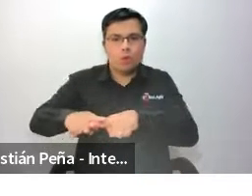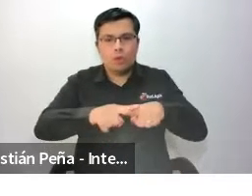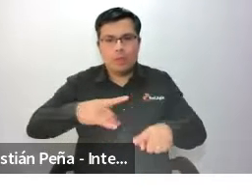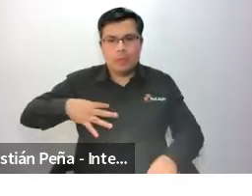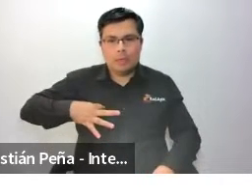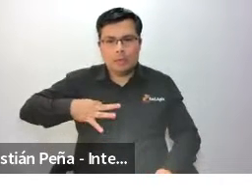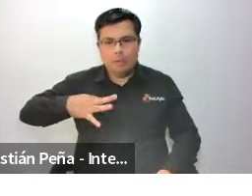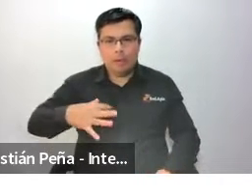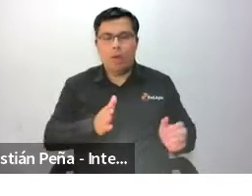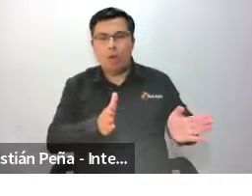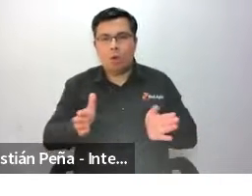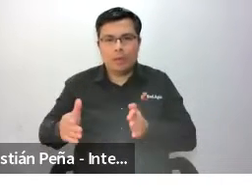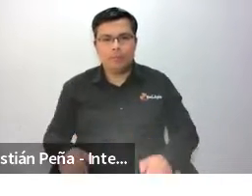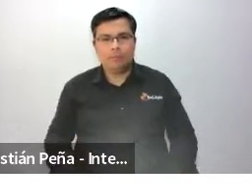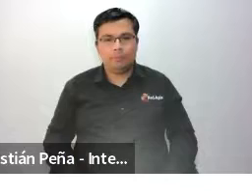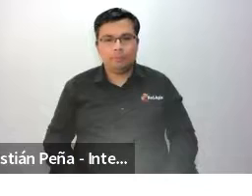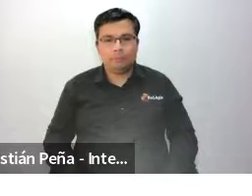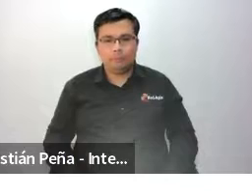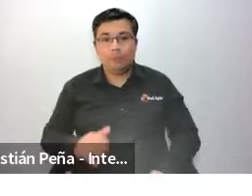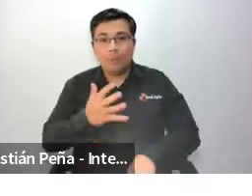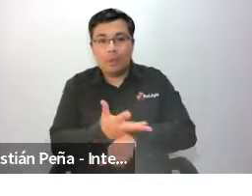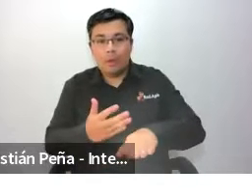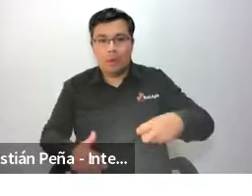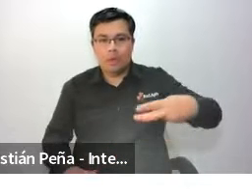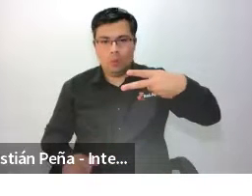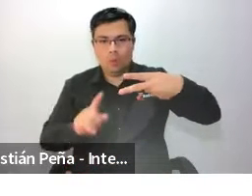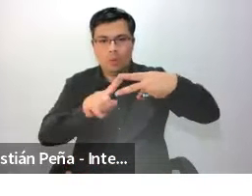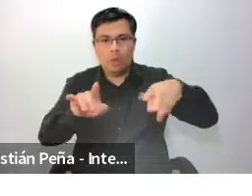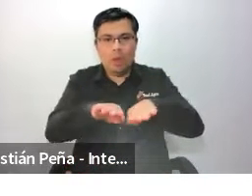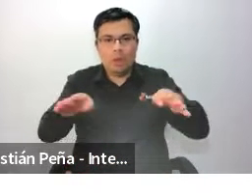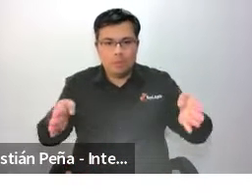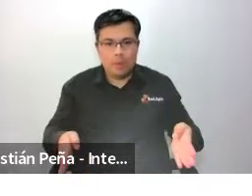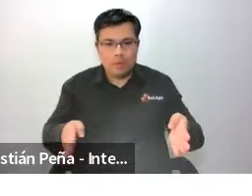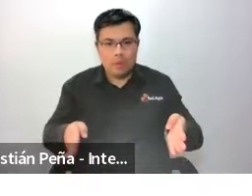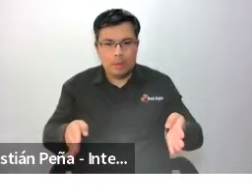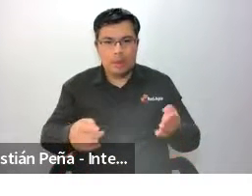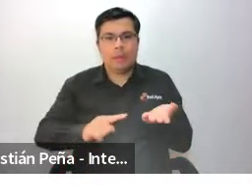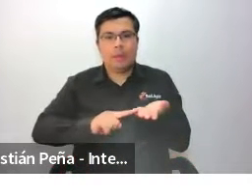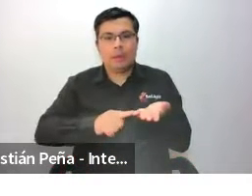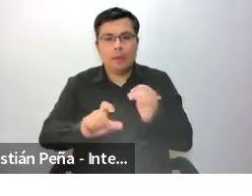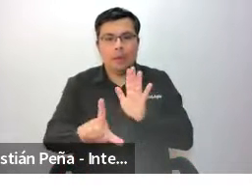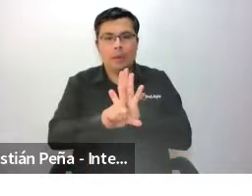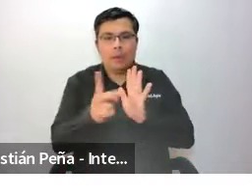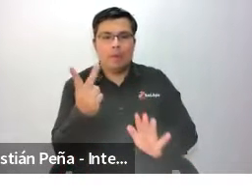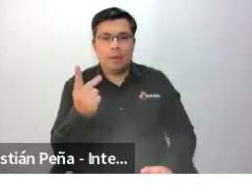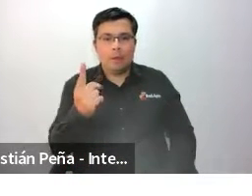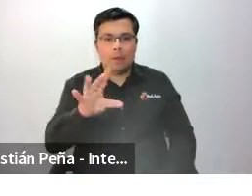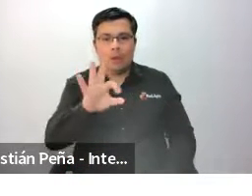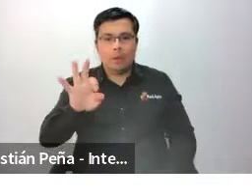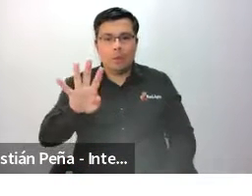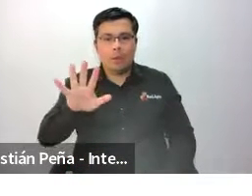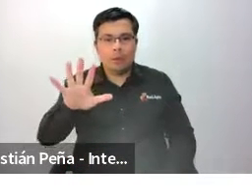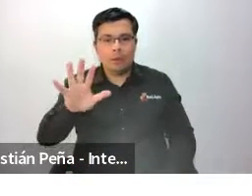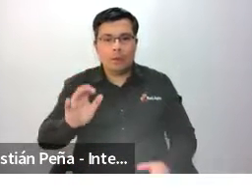Finalmente hay 2 acciones, que es la mesa técnica de la ley 21.545 y las distintas acciones de la